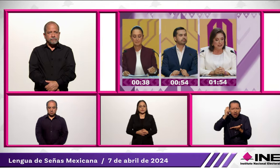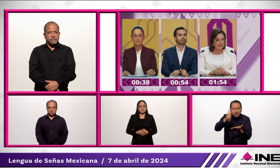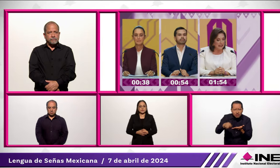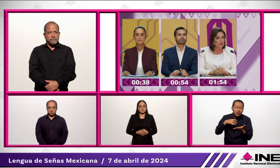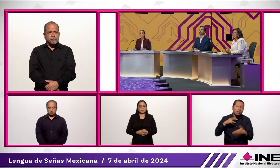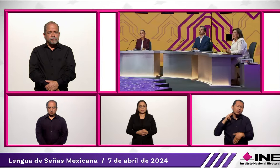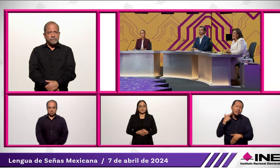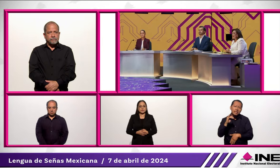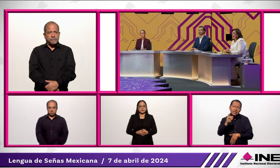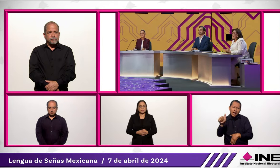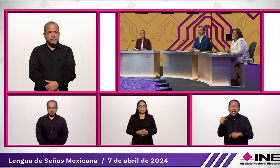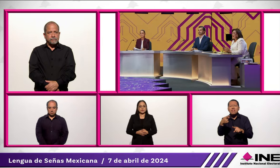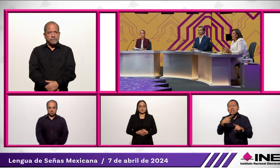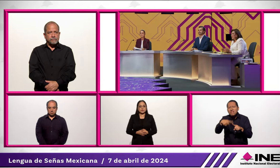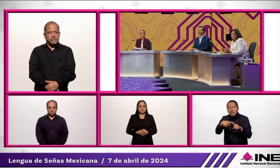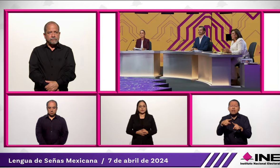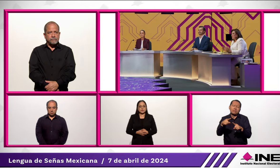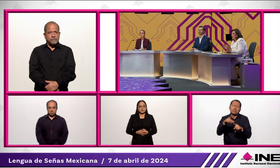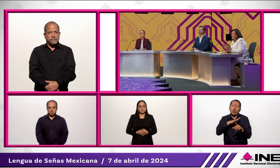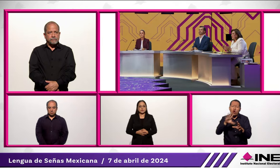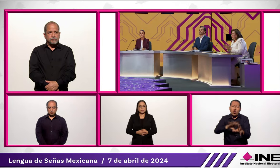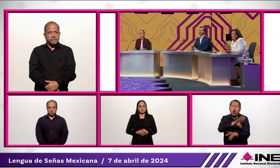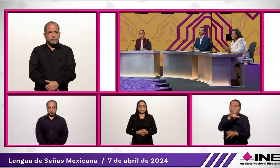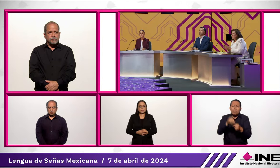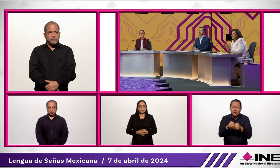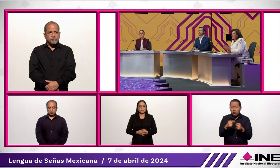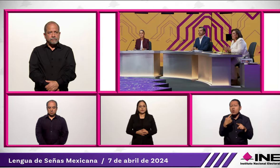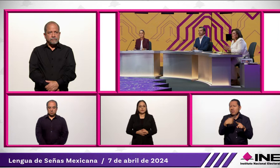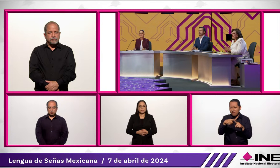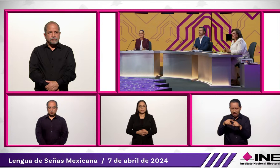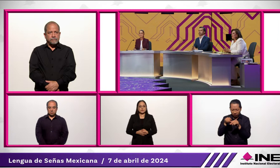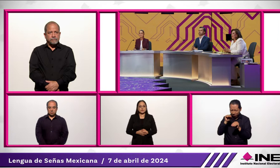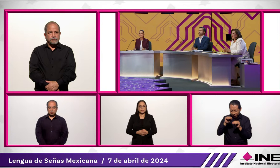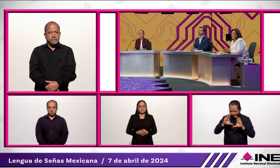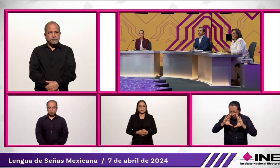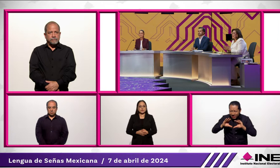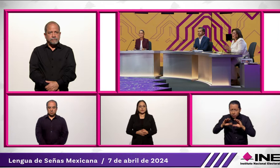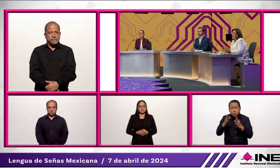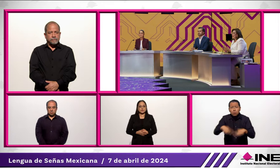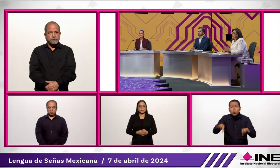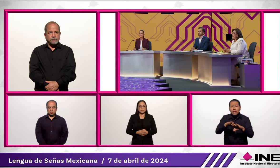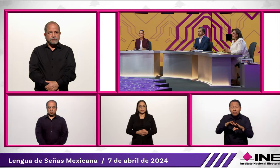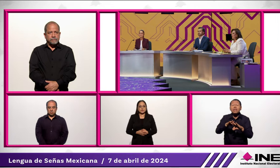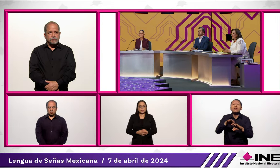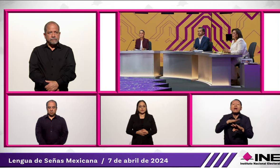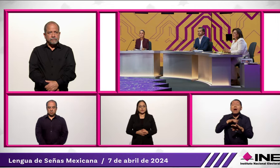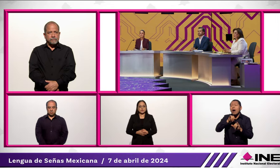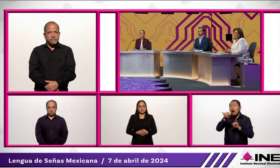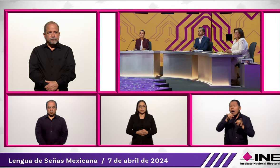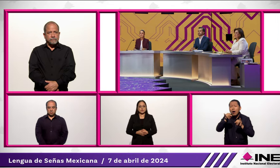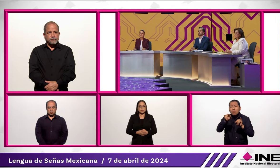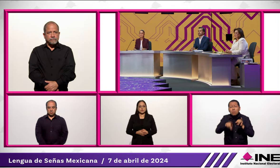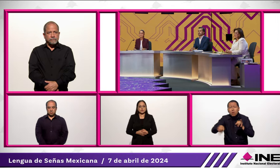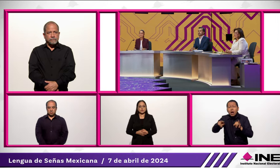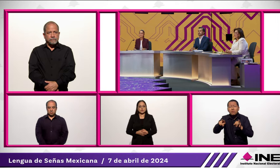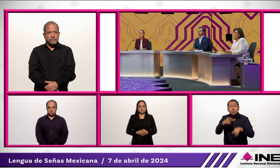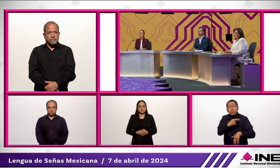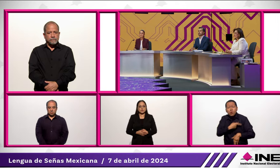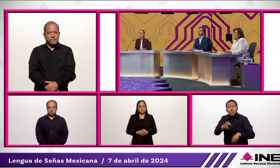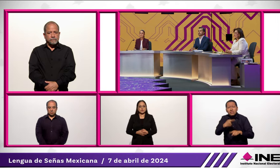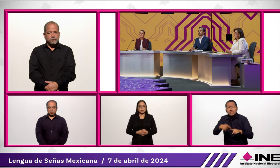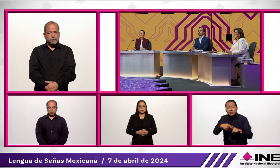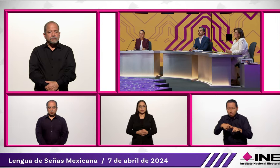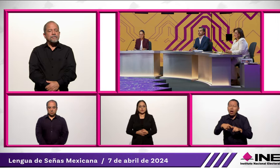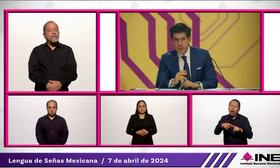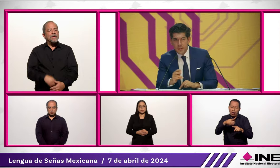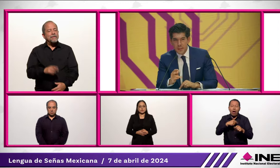lo vamos a hacer con la tarjeta de datos. Vamos a darle a los jóvenes y a los niños de zonas marginadas datos para que lo puedan hacer. Gracias,